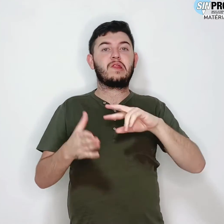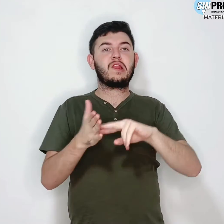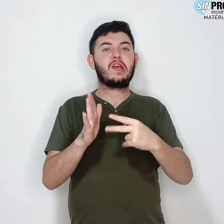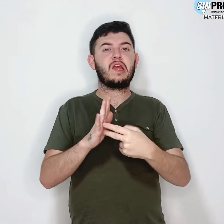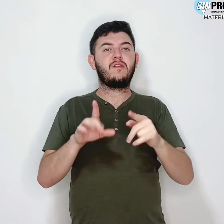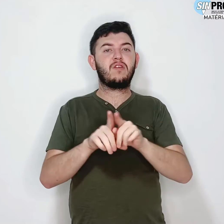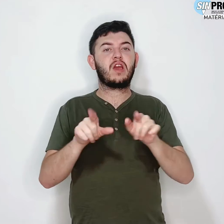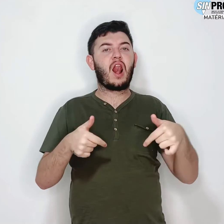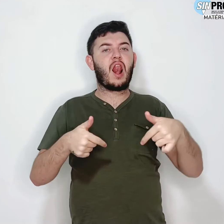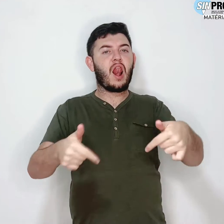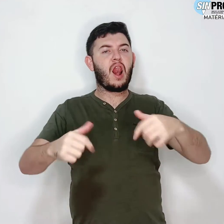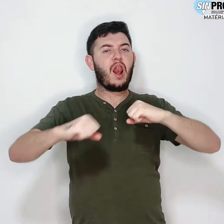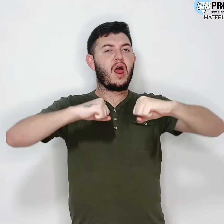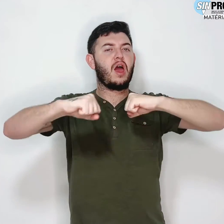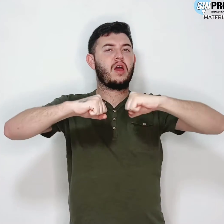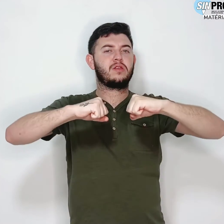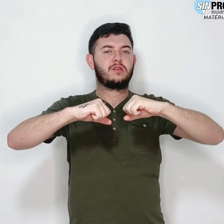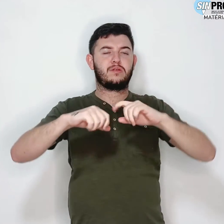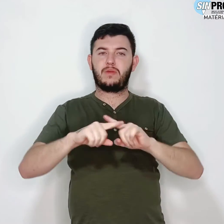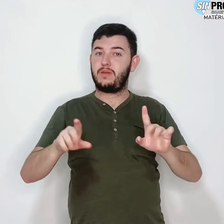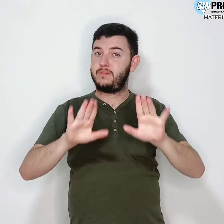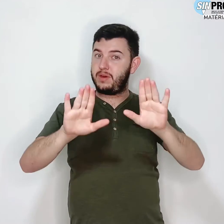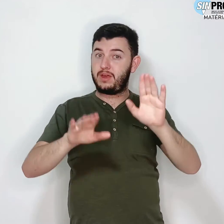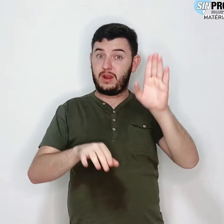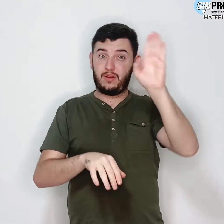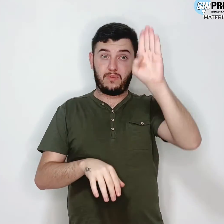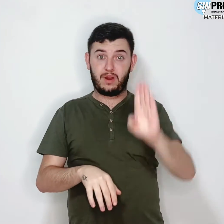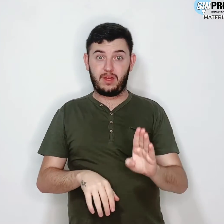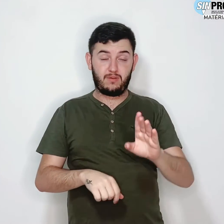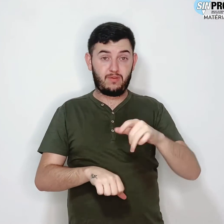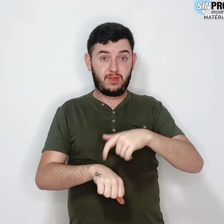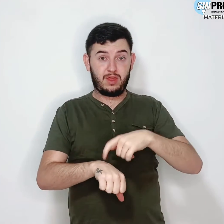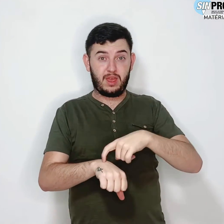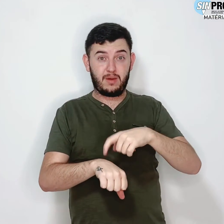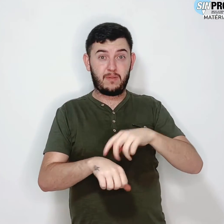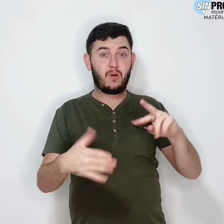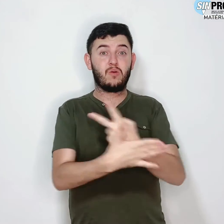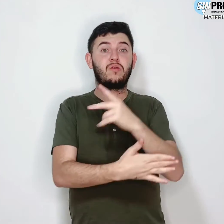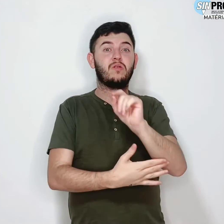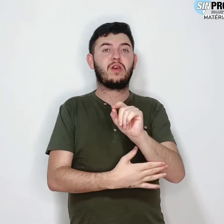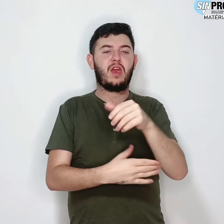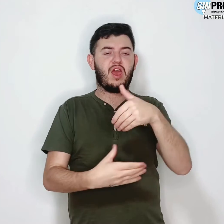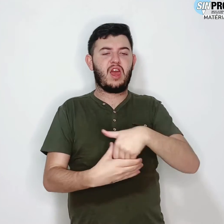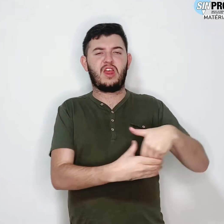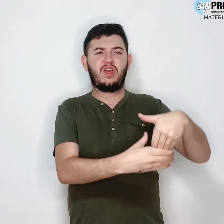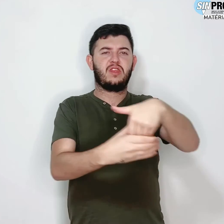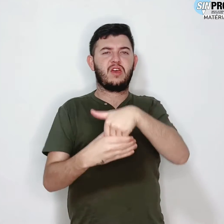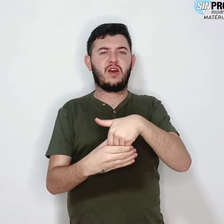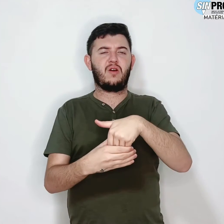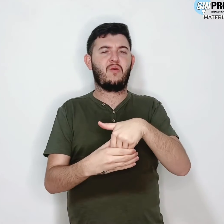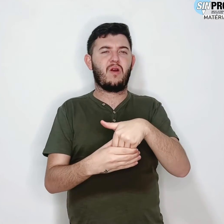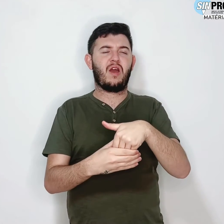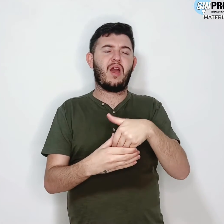chegou um tempo que as eleições deixaram de ter relevância para a população, porque se